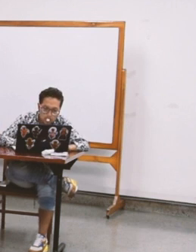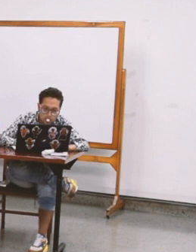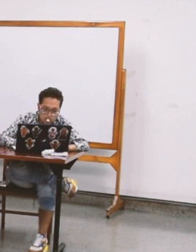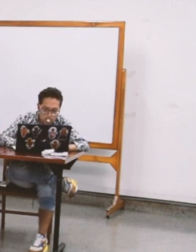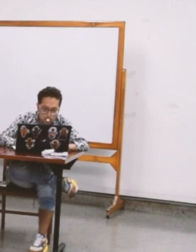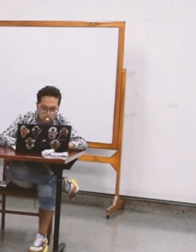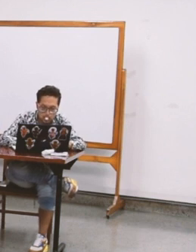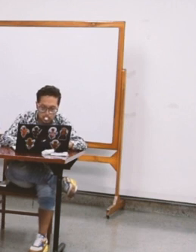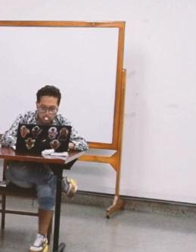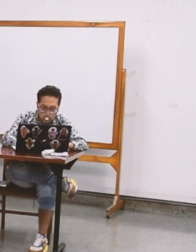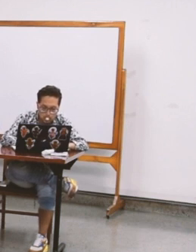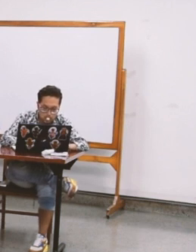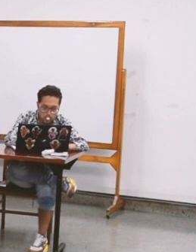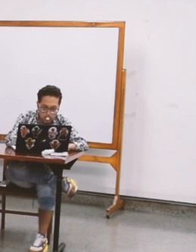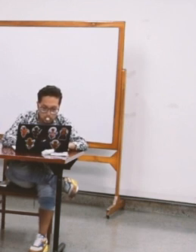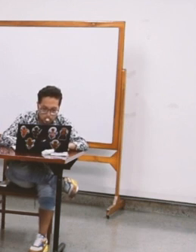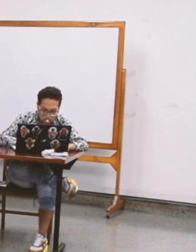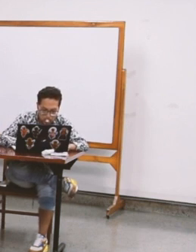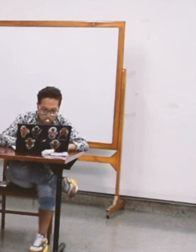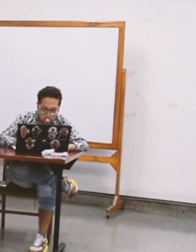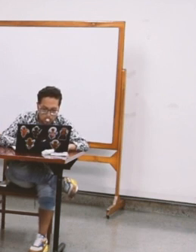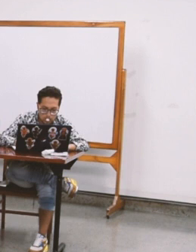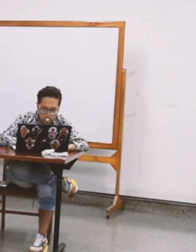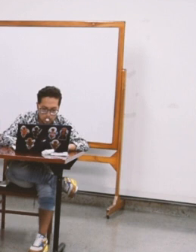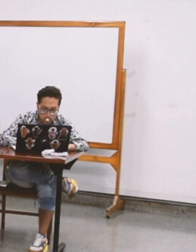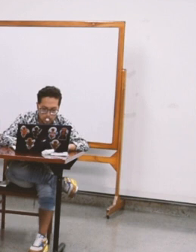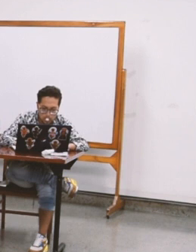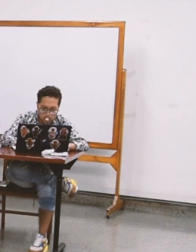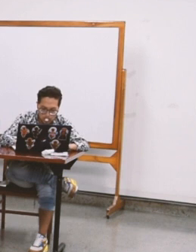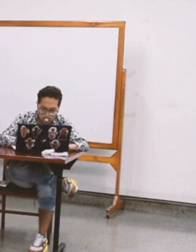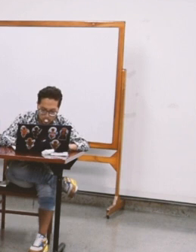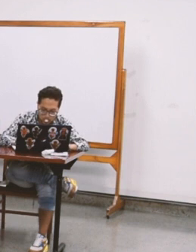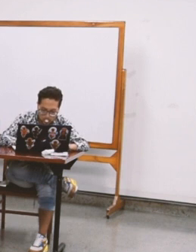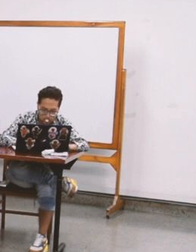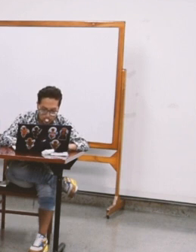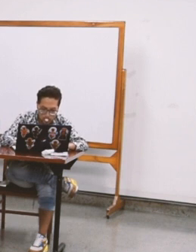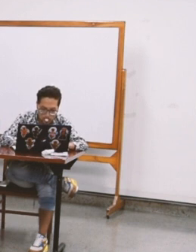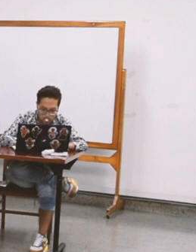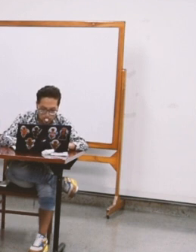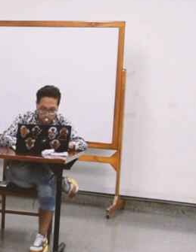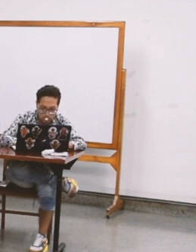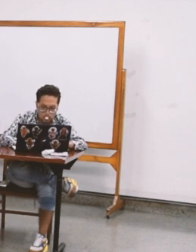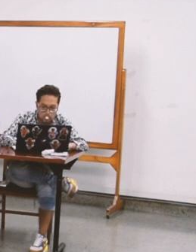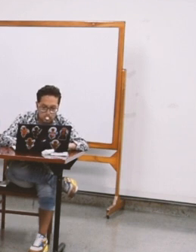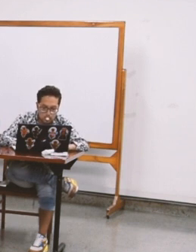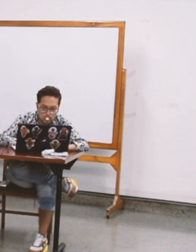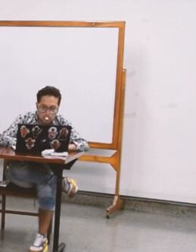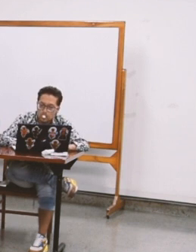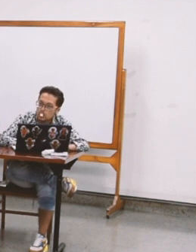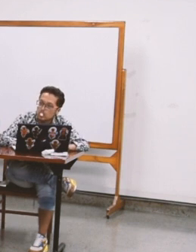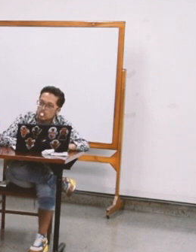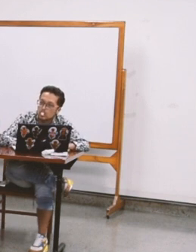por desconocerte en ese sentido, si de pronto ha pasado con colectivos de personas con discapacidad